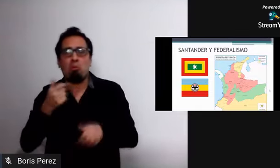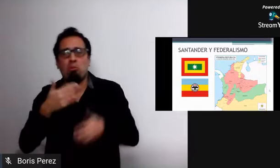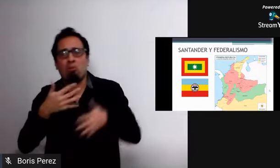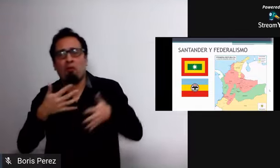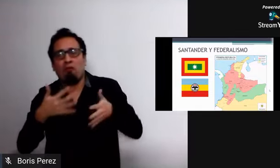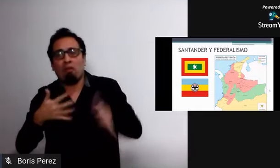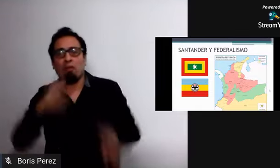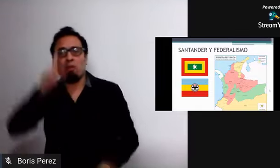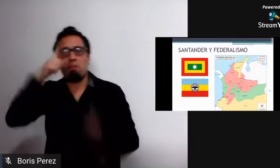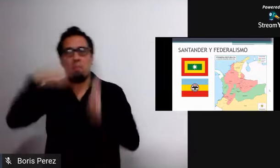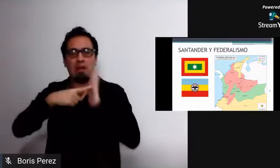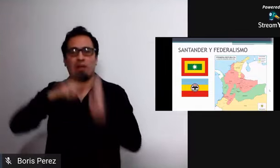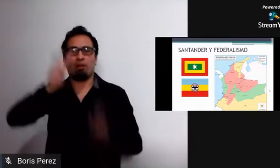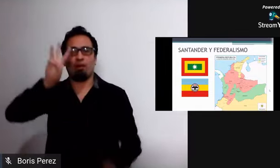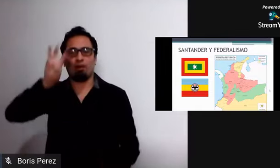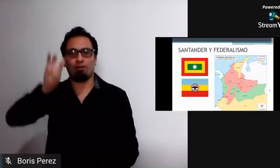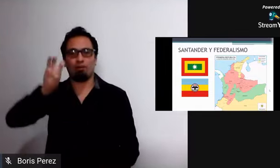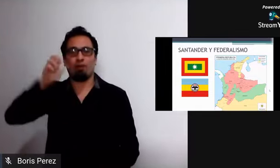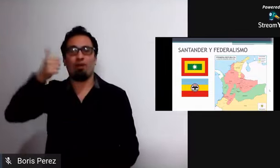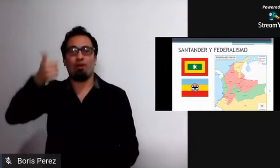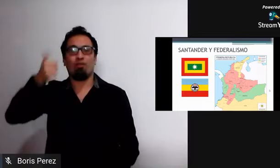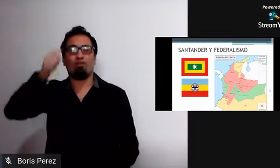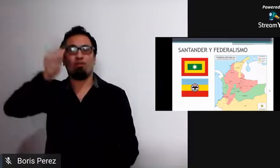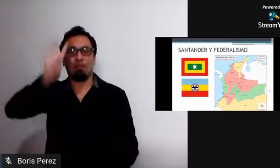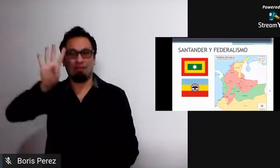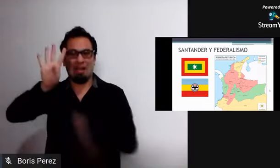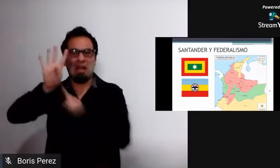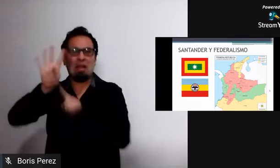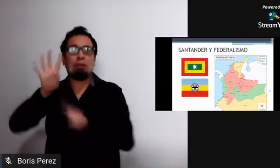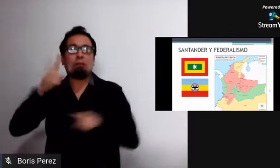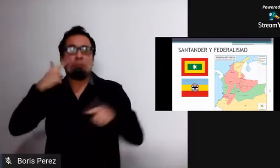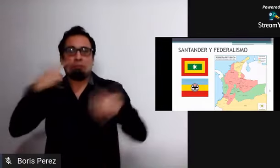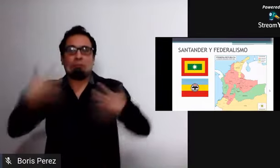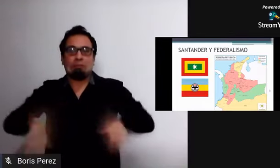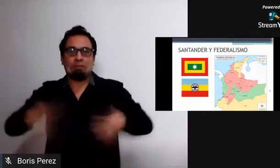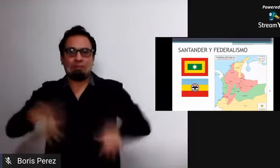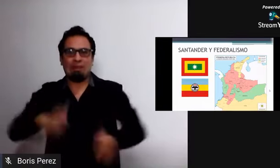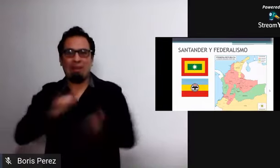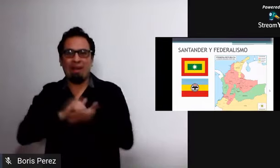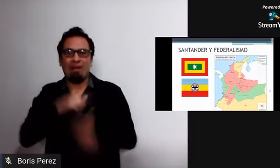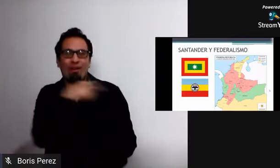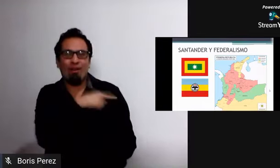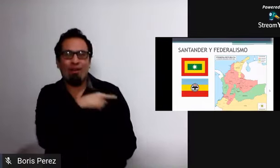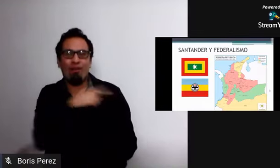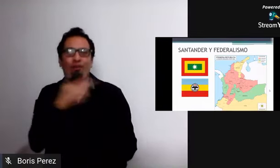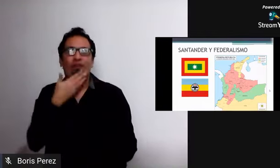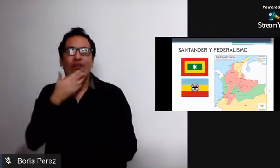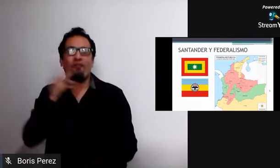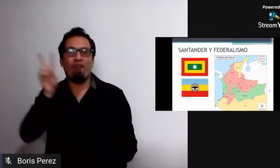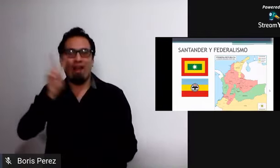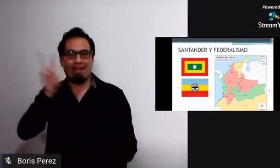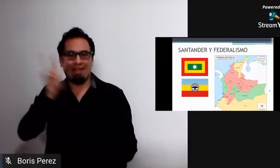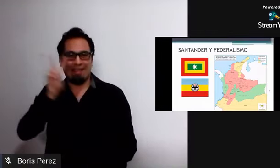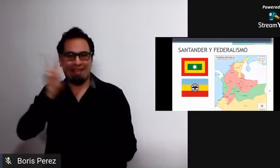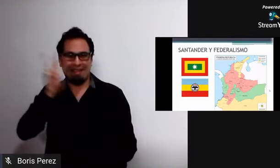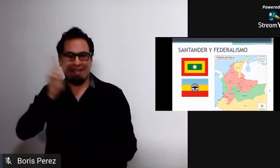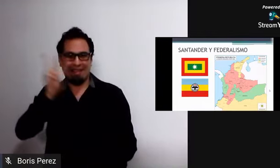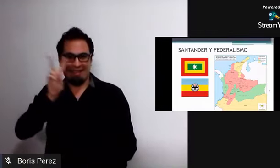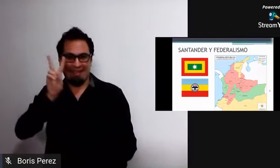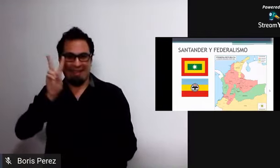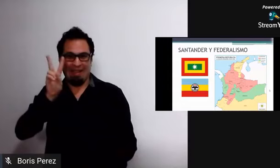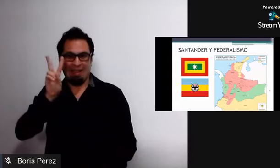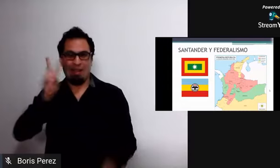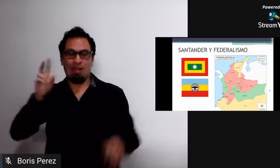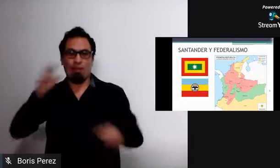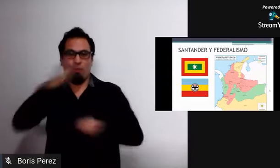algunas ganancias, hubo momentos en los que ellos estuvieron presos hasta el año, digamos, hasta un año en